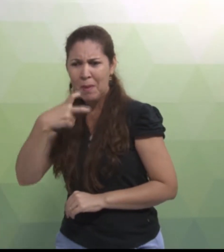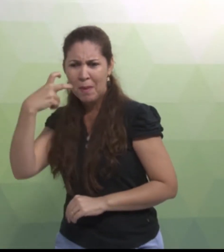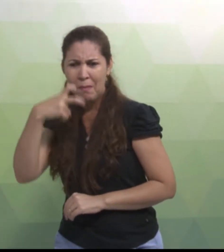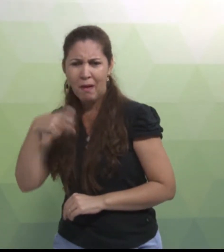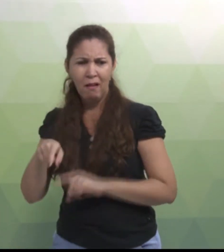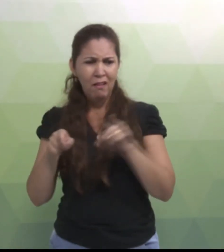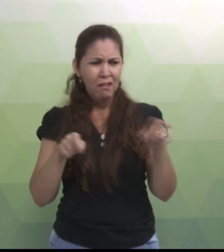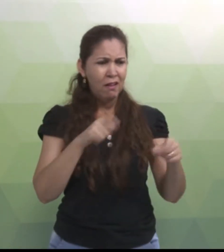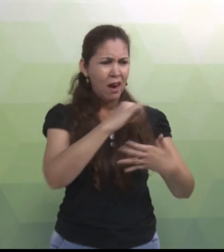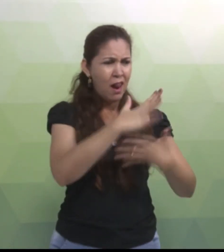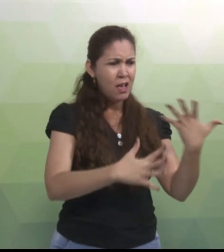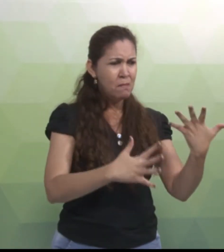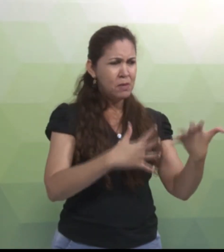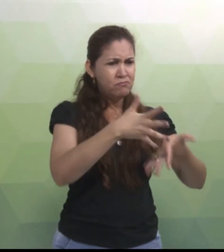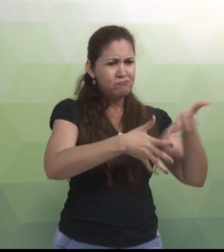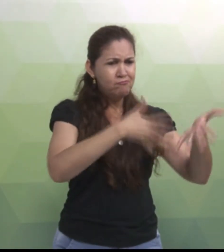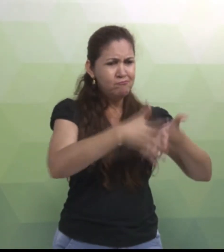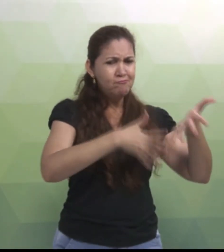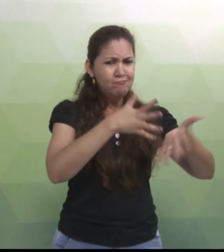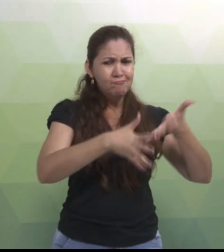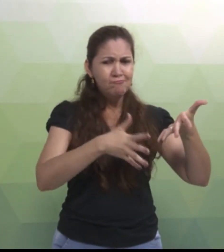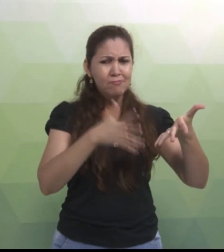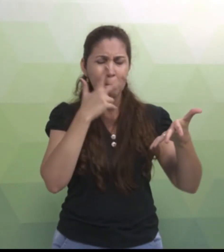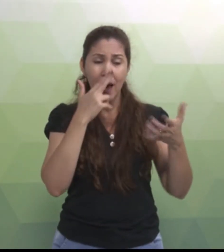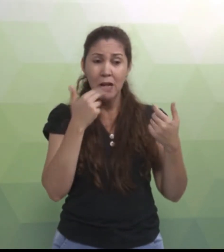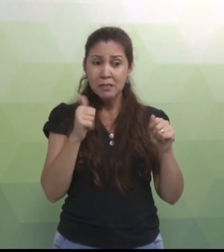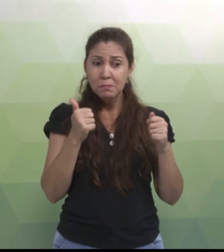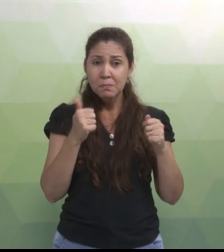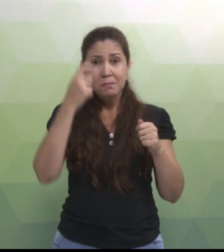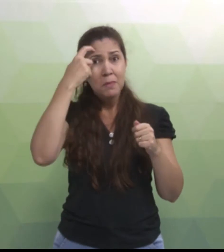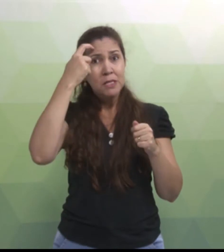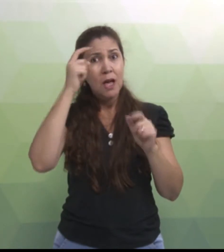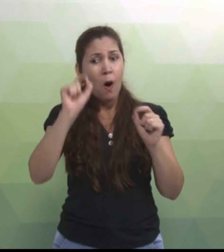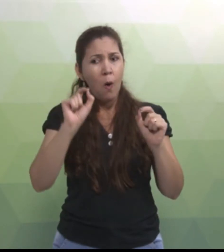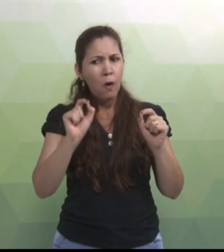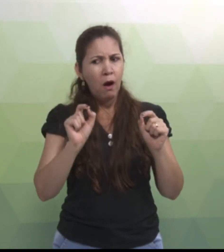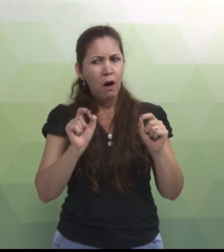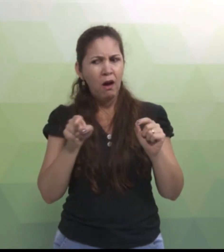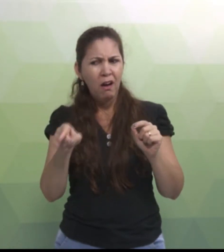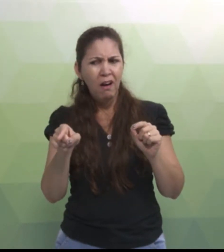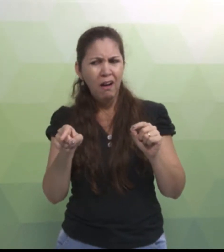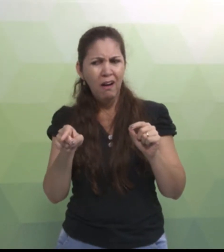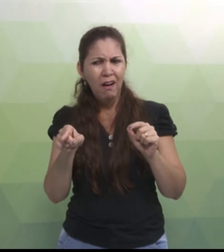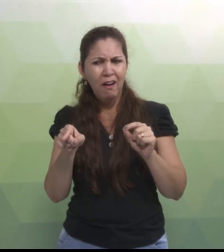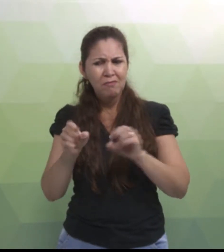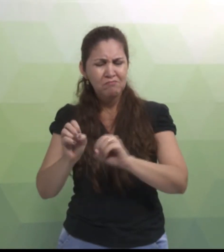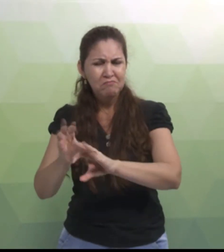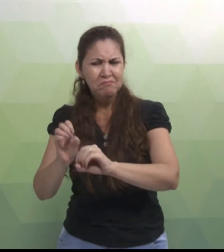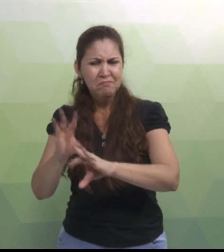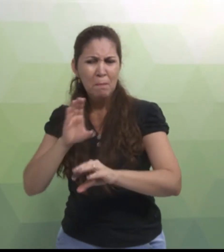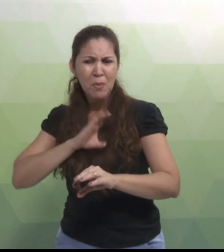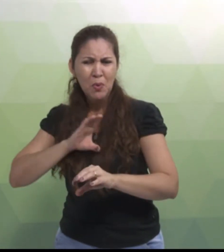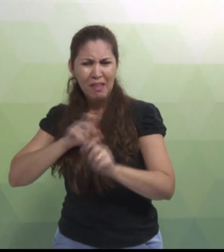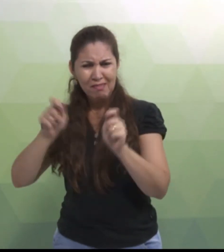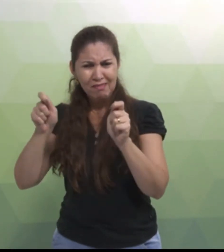português, oralizando, ou a língua de sinais? Então, pensem. Ensinar o português